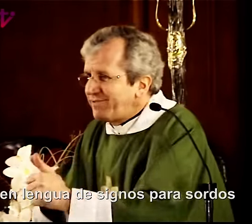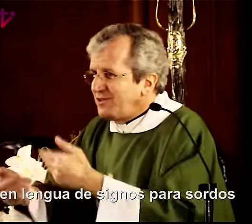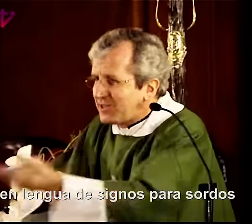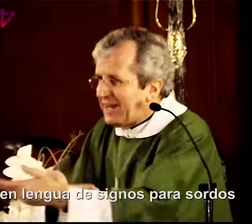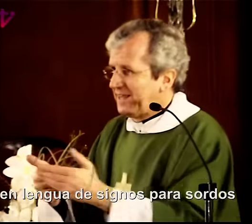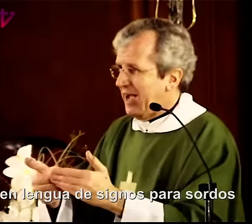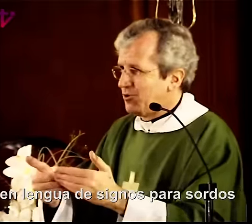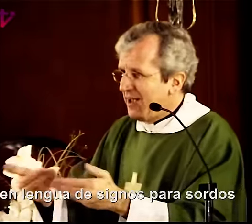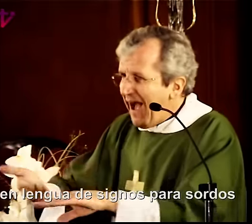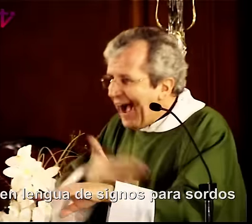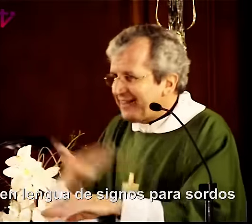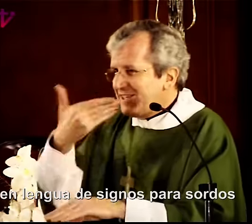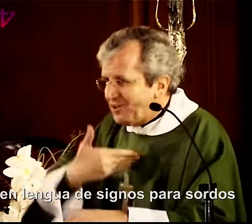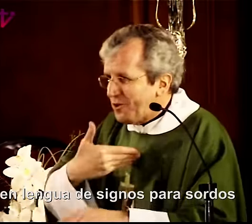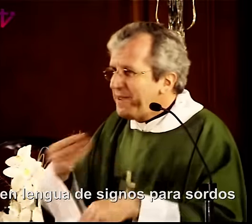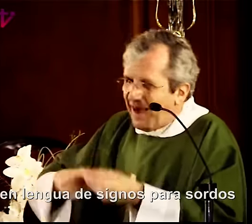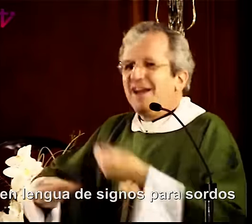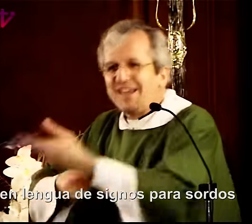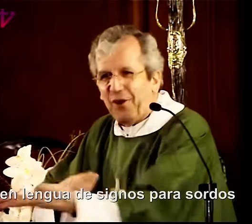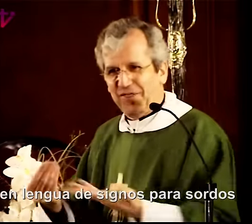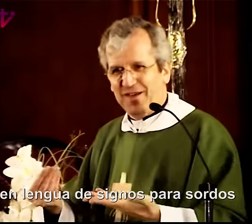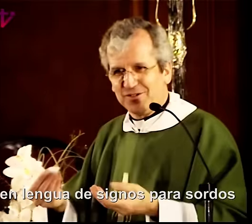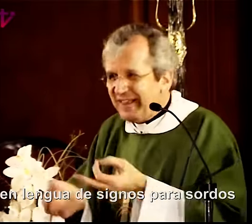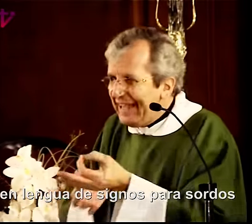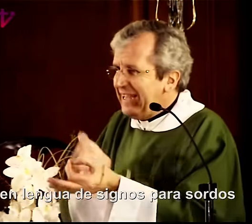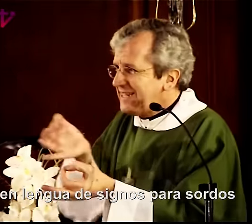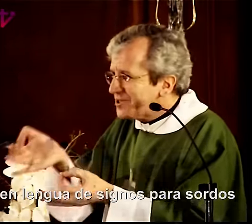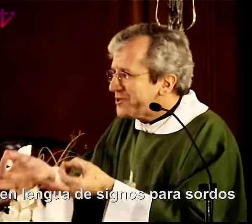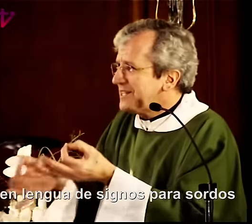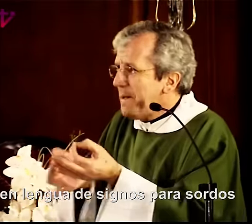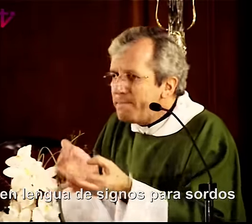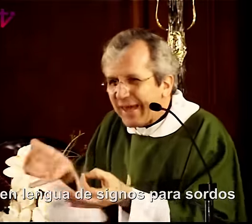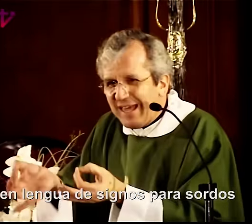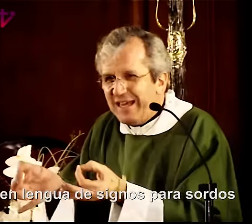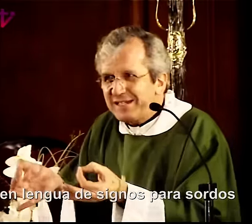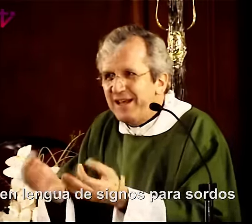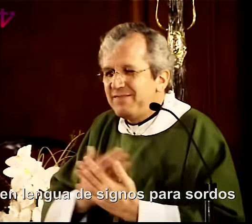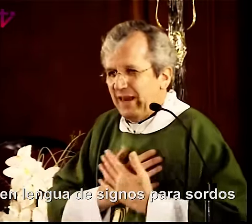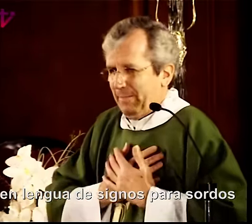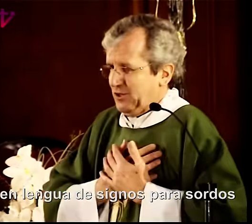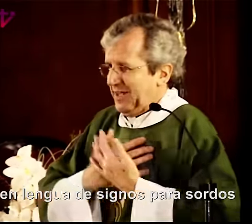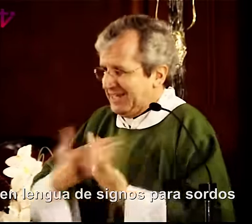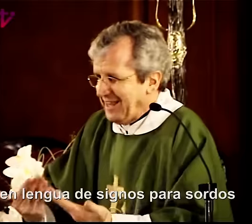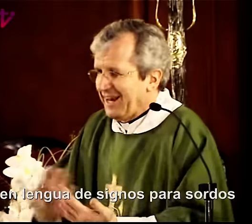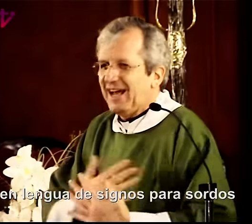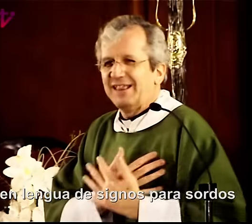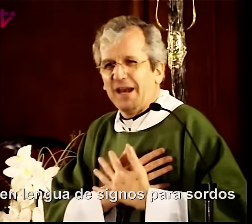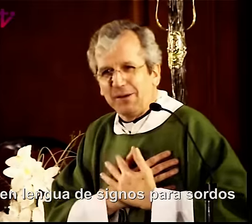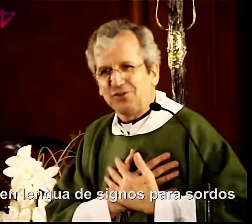nos adelantamos, antes de que nos lo pida, ya lo hacemos, es decir, esas cosas pequeñas de la persona que se entrega, de la persona que